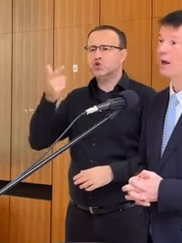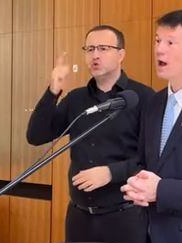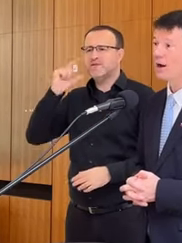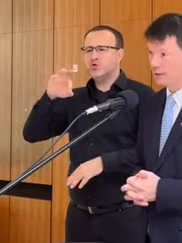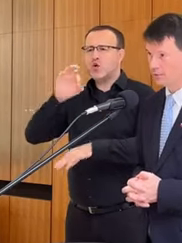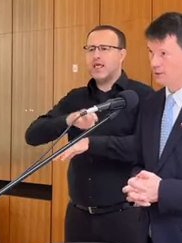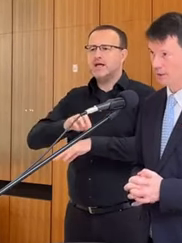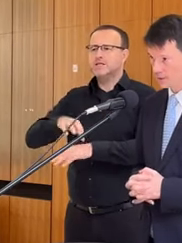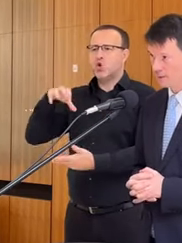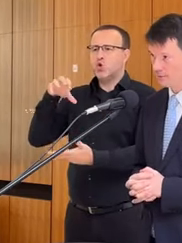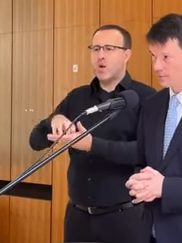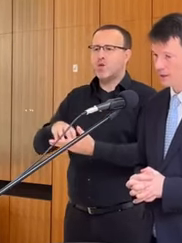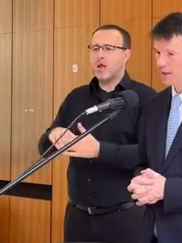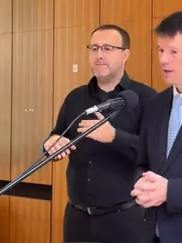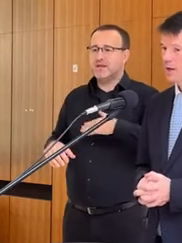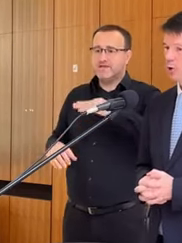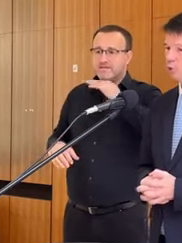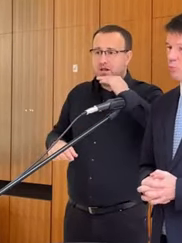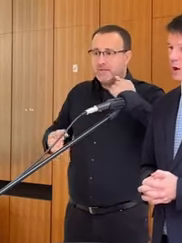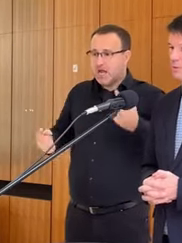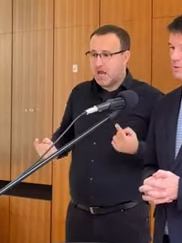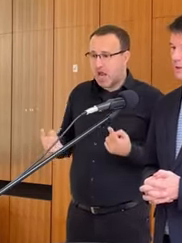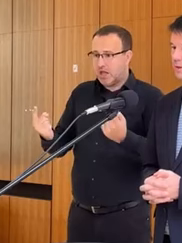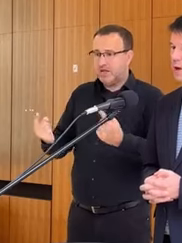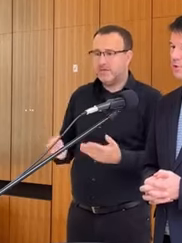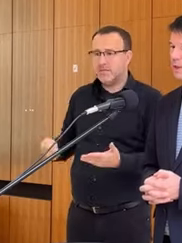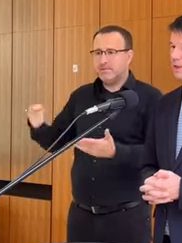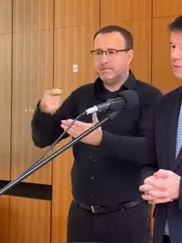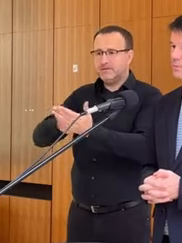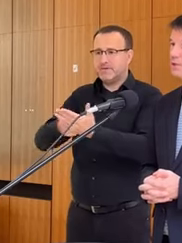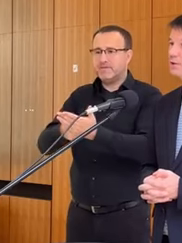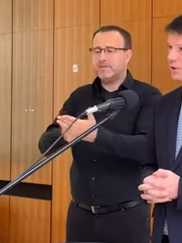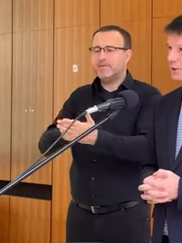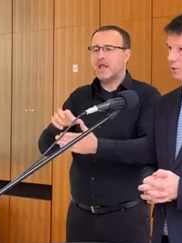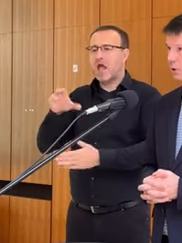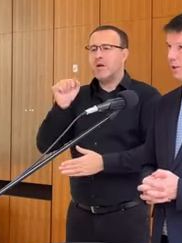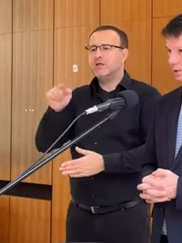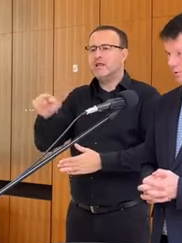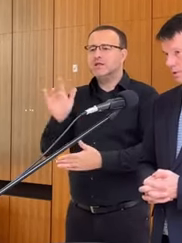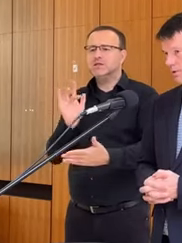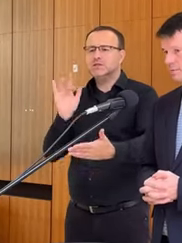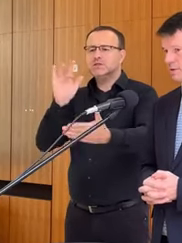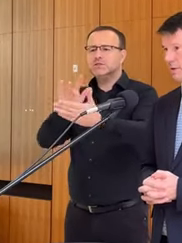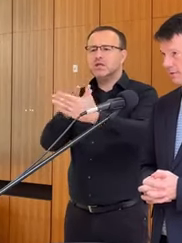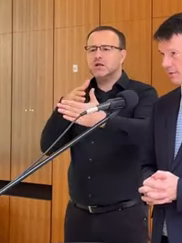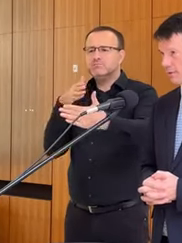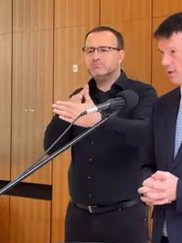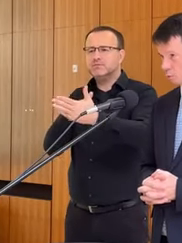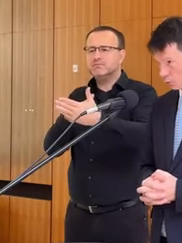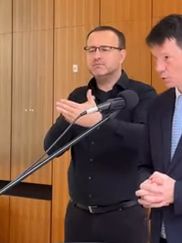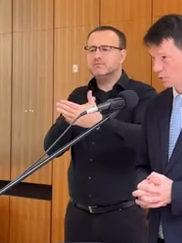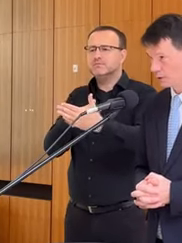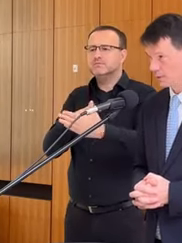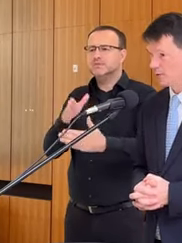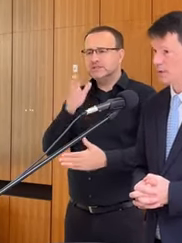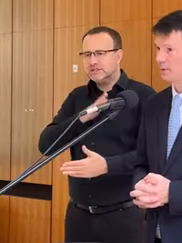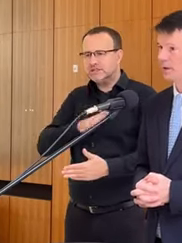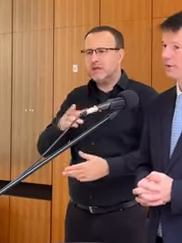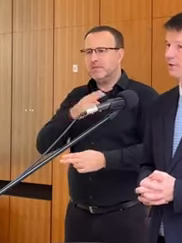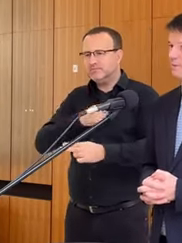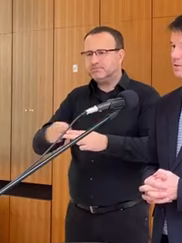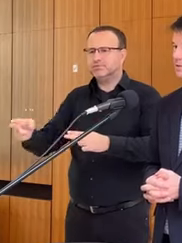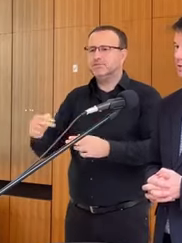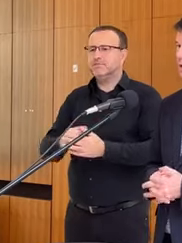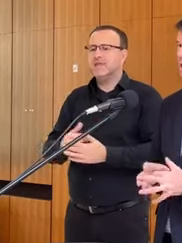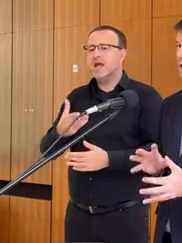a my veľmi aktívne prispievame k tomu, aby sme naozaj ten míľnik, ktorý sme si predstavzali, uskutočnili sme. To